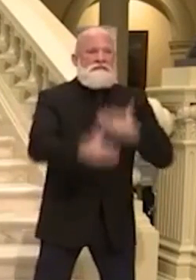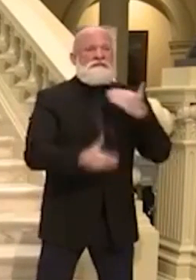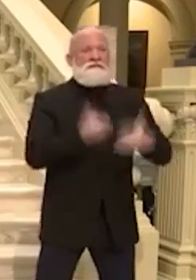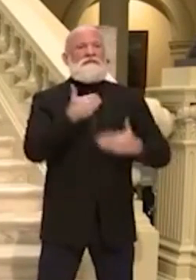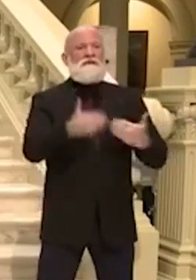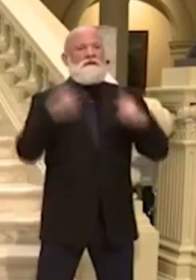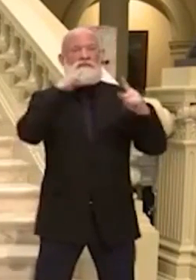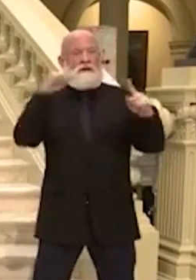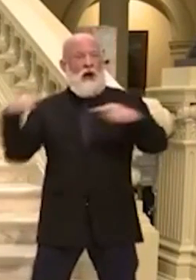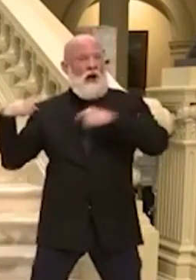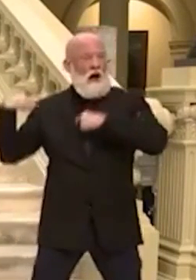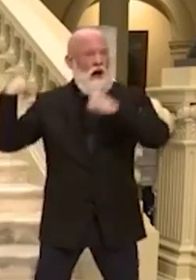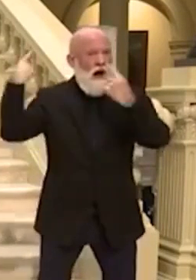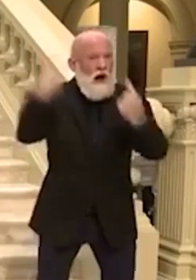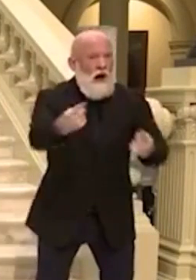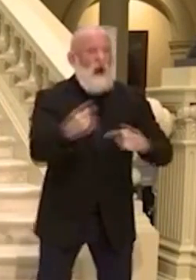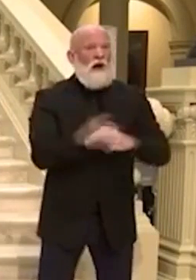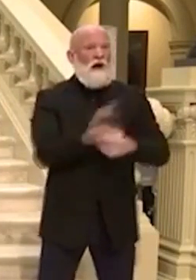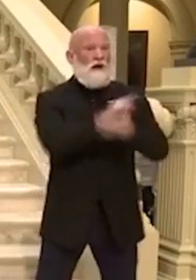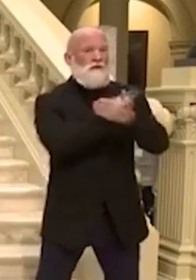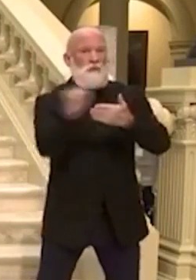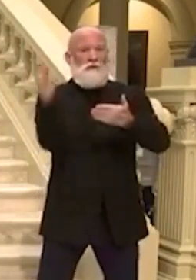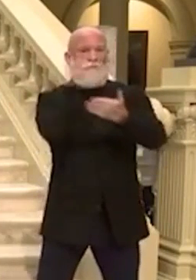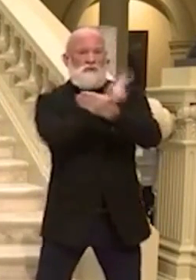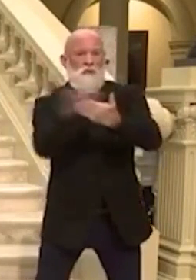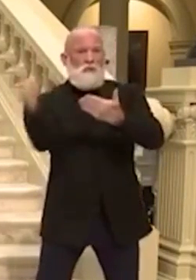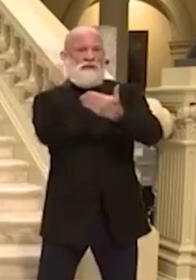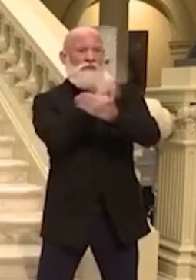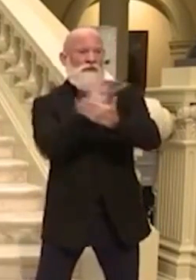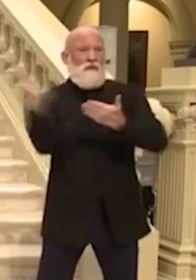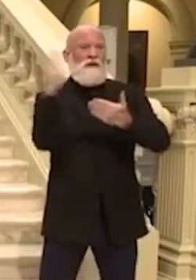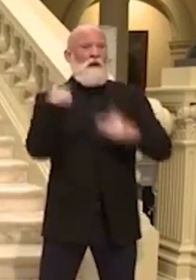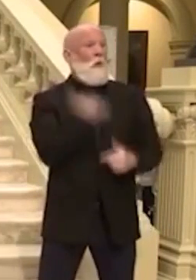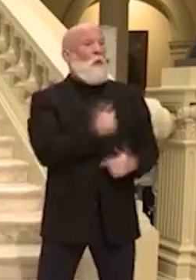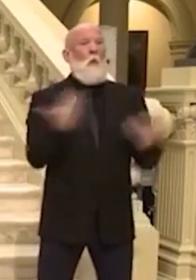hacer juegos políticos y explotar los sentimientos de la gente como ganancia política.